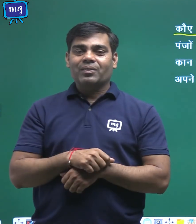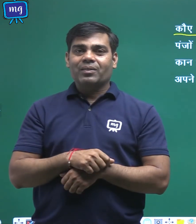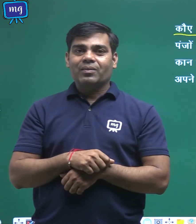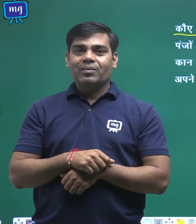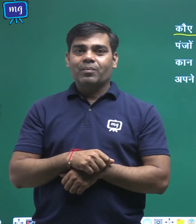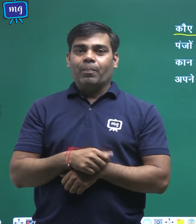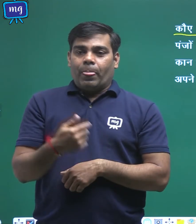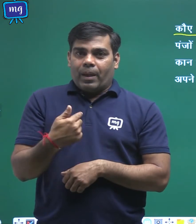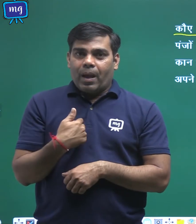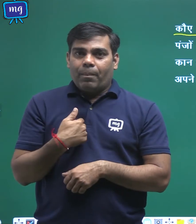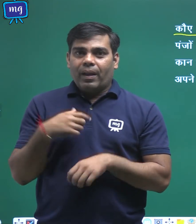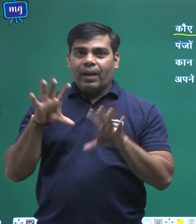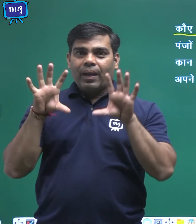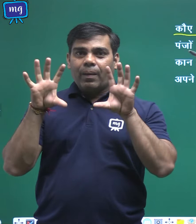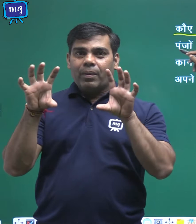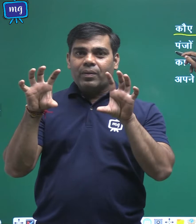अपने पंजों में